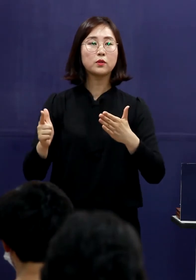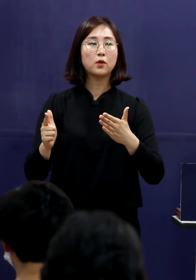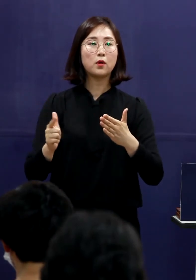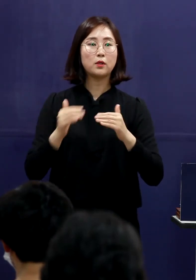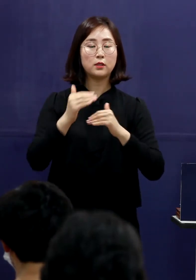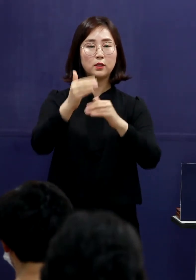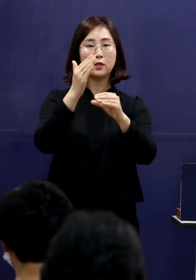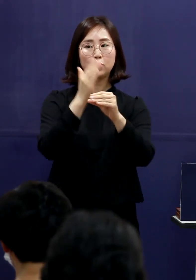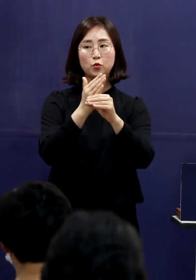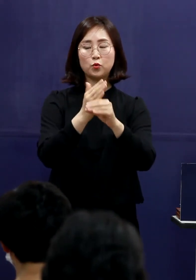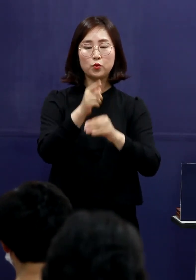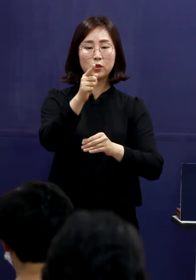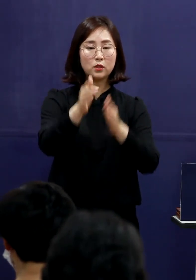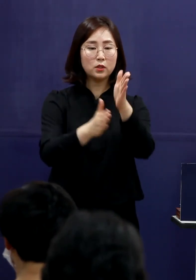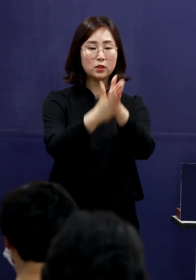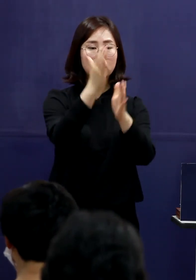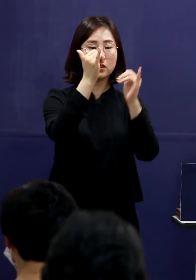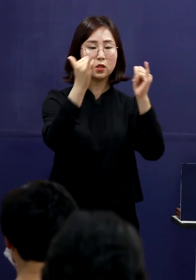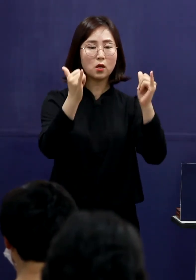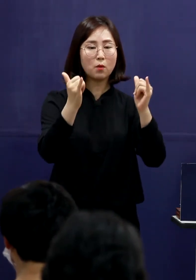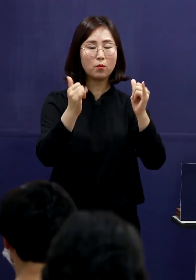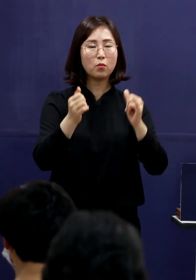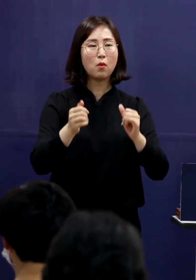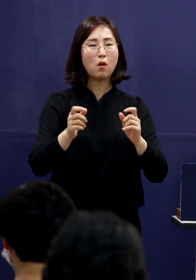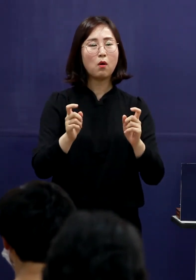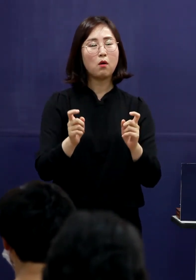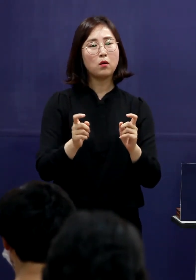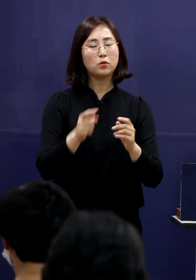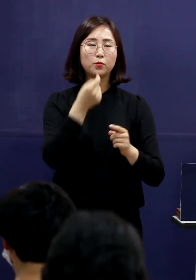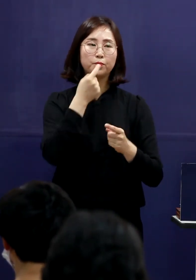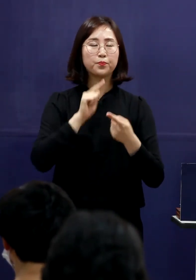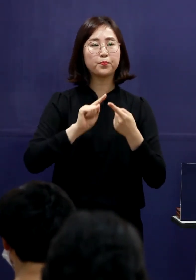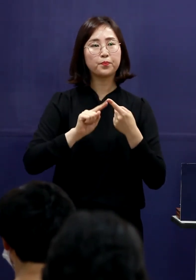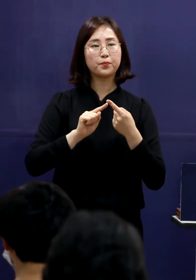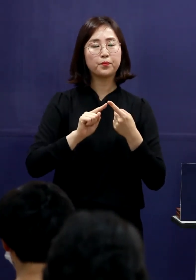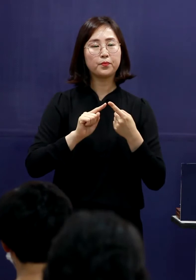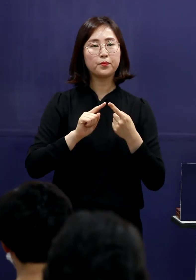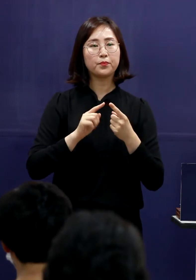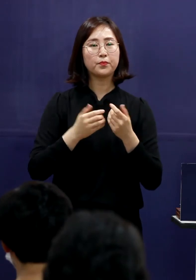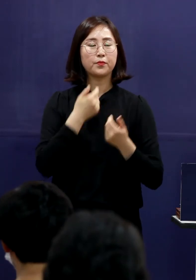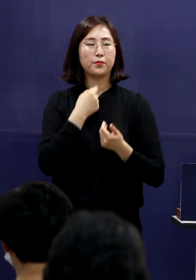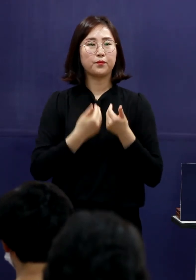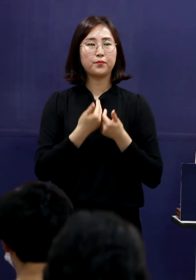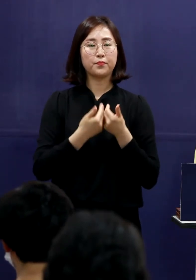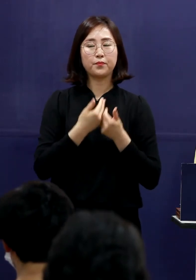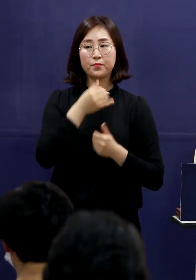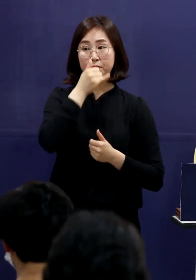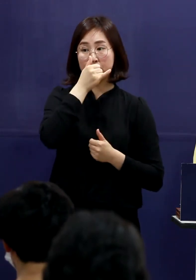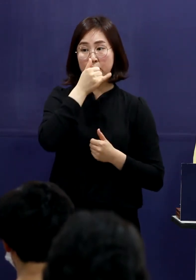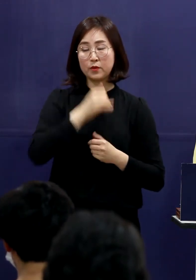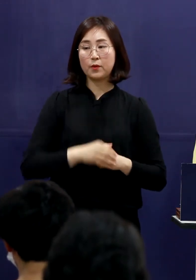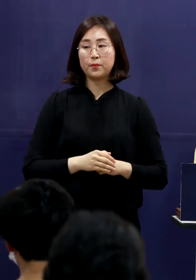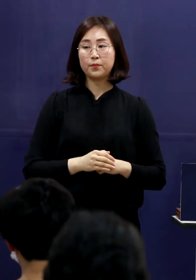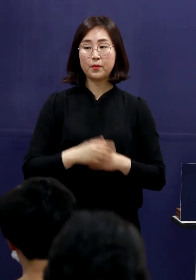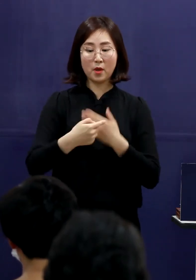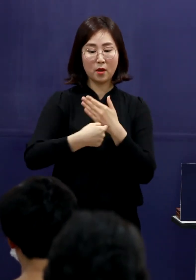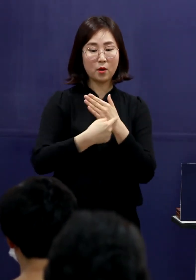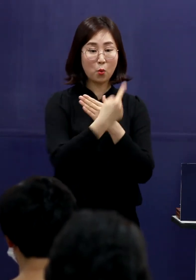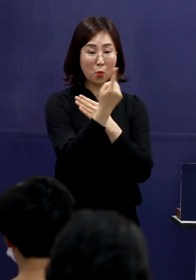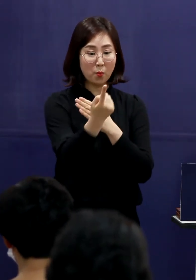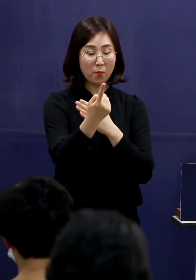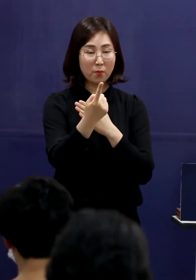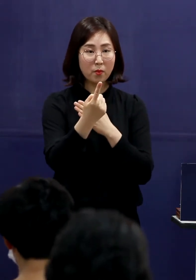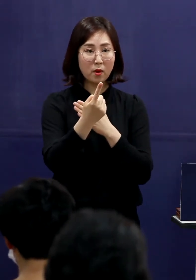과정에서 갈등이 있기도 하고 또 아직 주민도시 갖춰지지 않은 채로 이제 사업이 진행되면서 외부 용역사에서 사업을